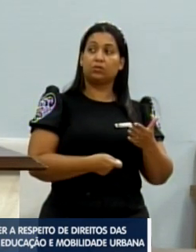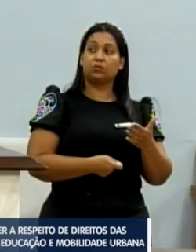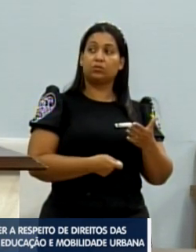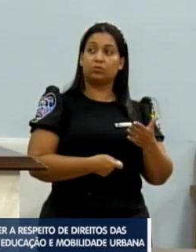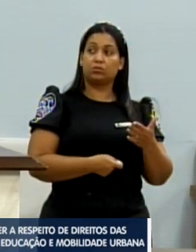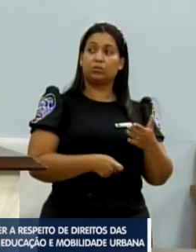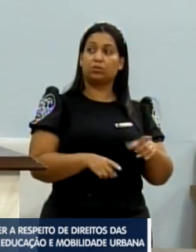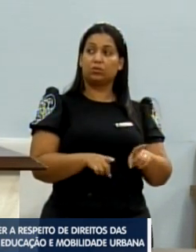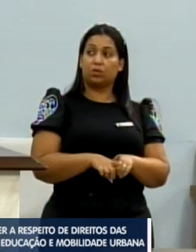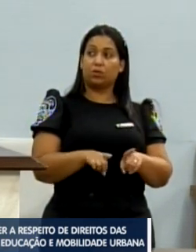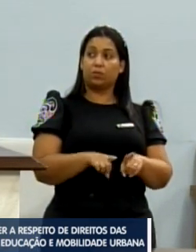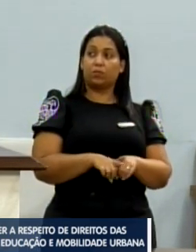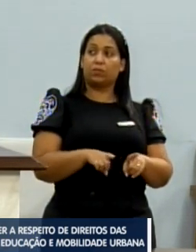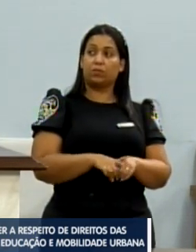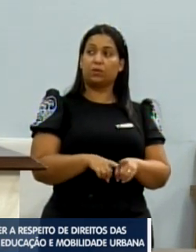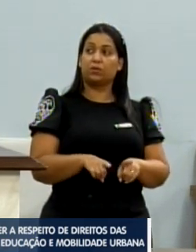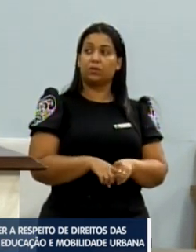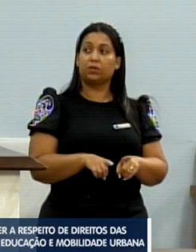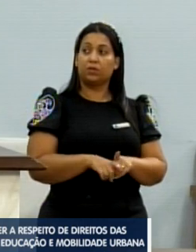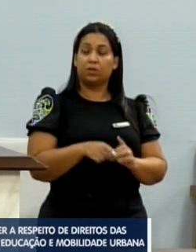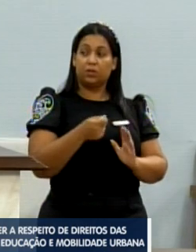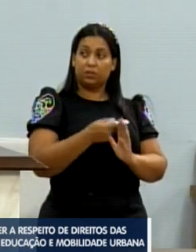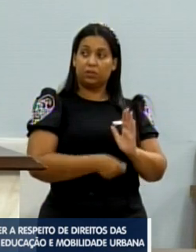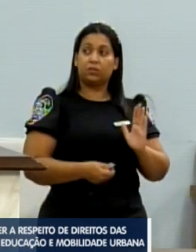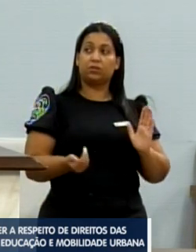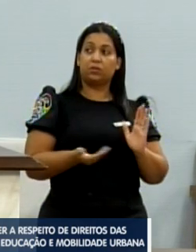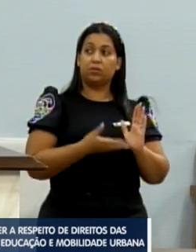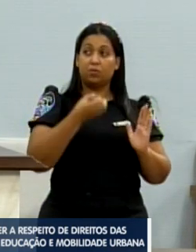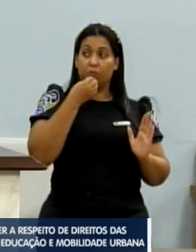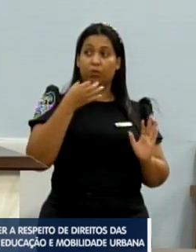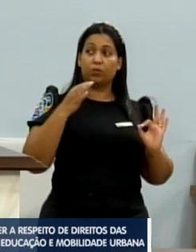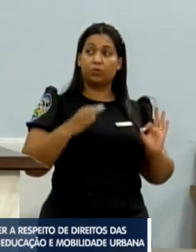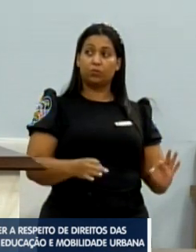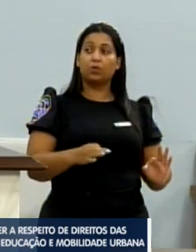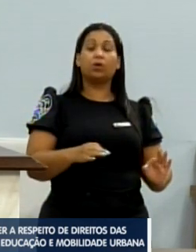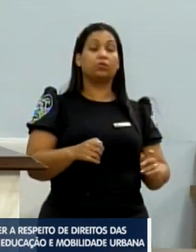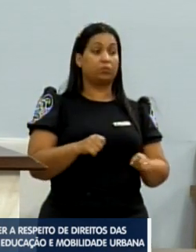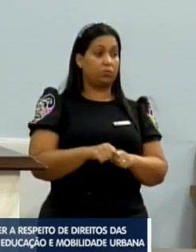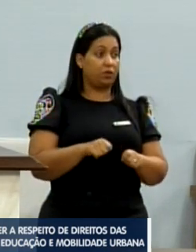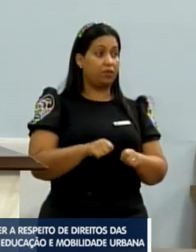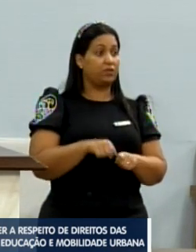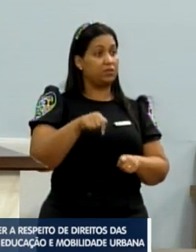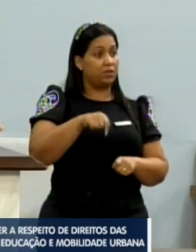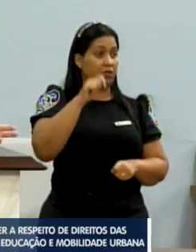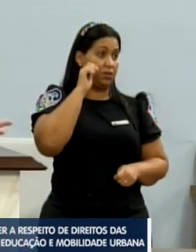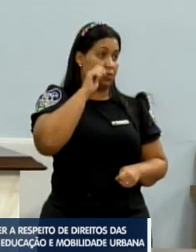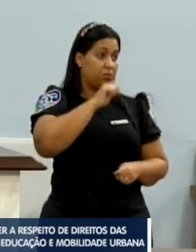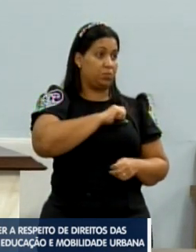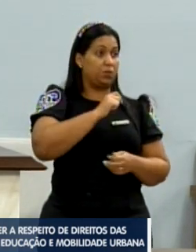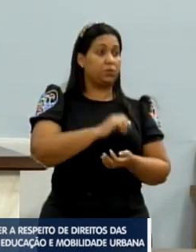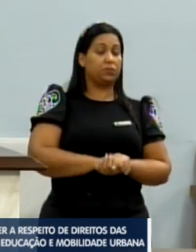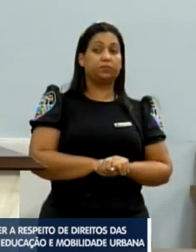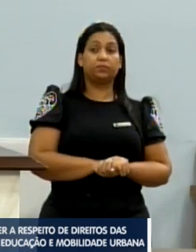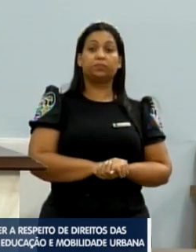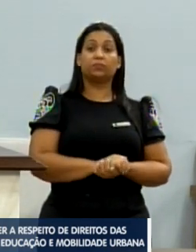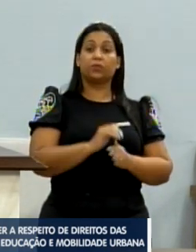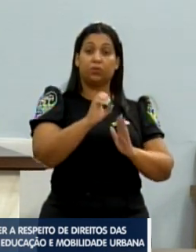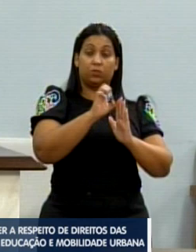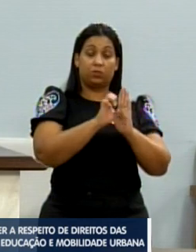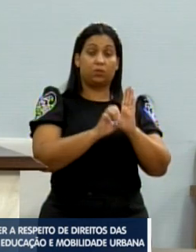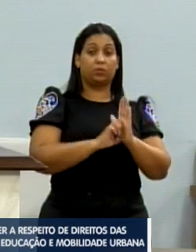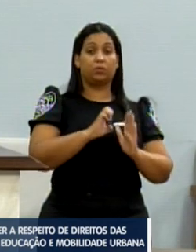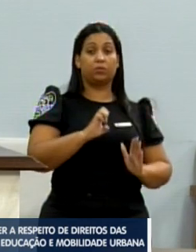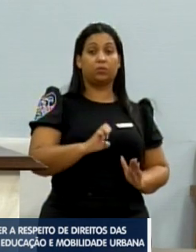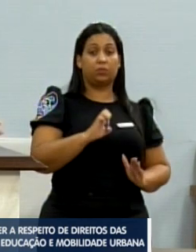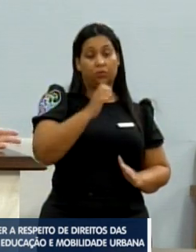trazem bons textos legais práticos de aplicação imediata no município. O Estatuto da Pessoa com Deficiência, por